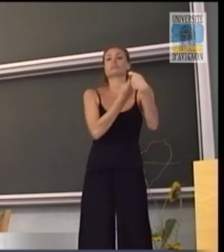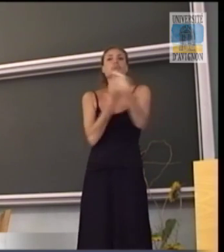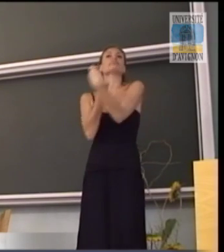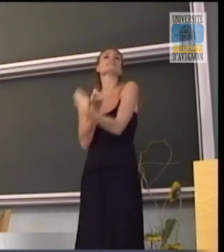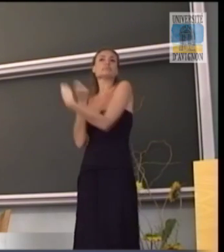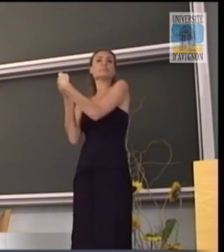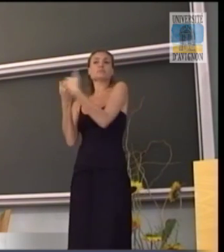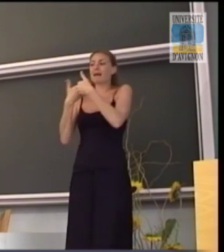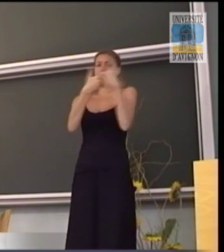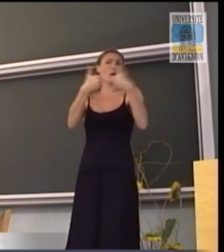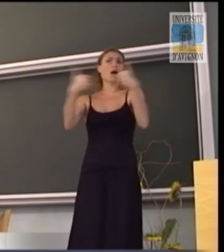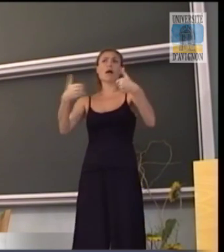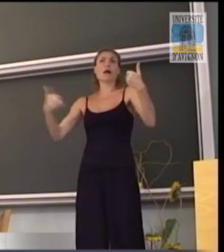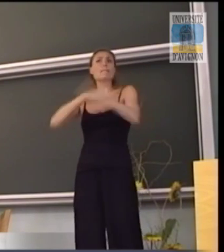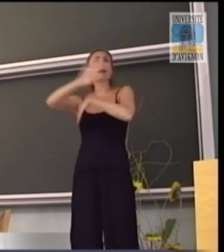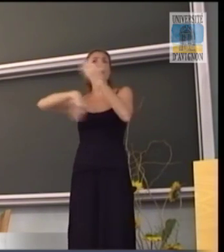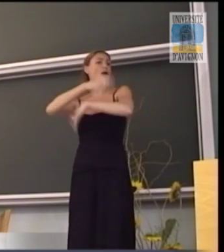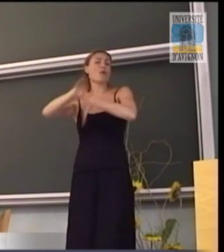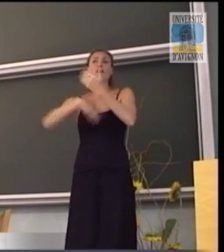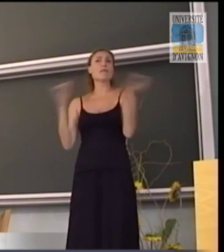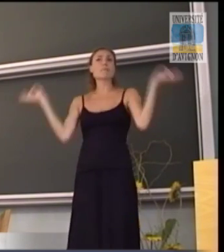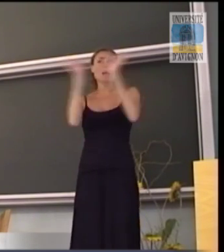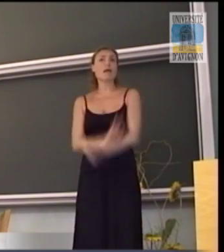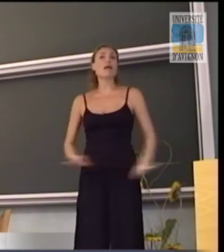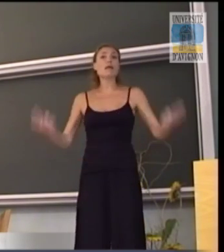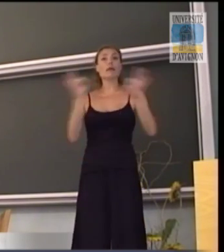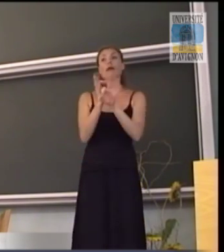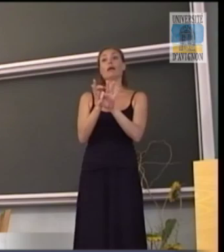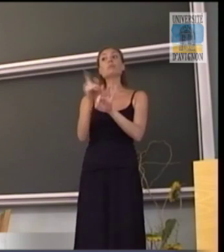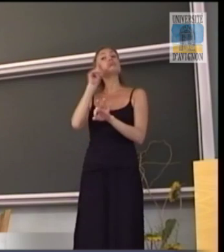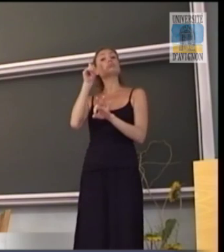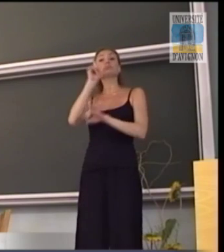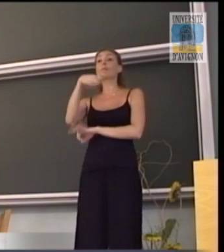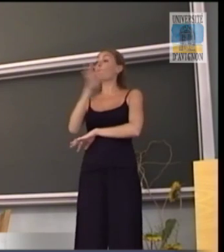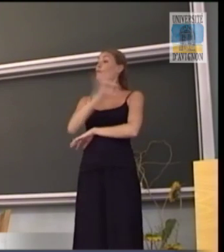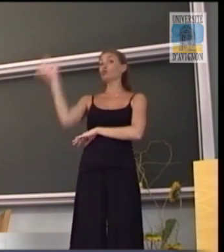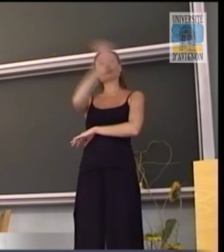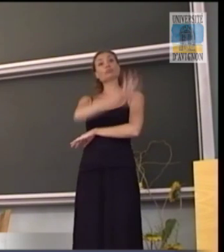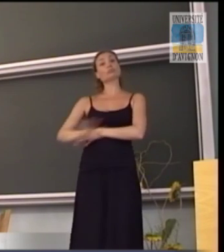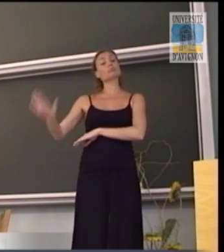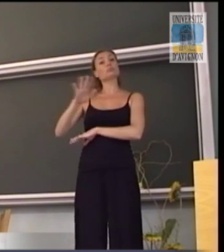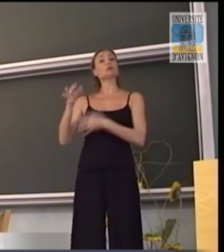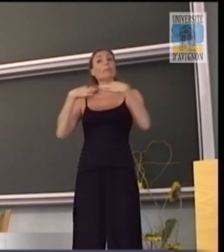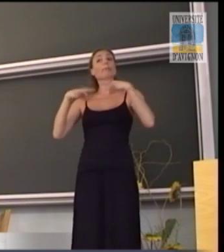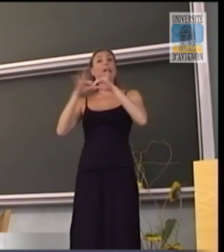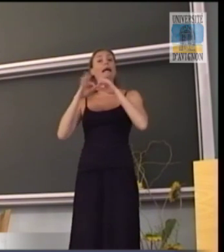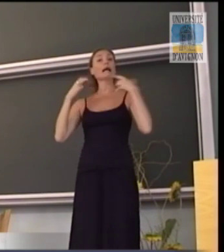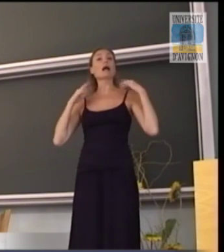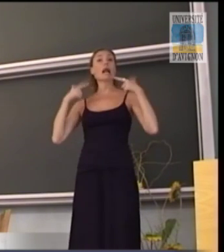en France d'avoir une société laïque qui fait qu'il n'y a pas de communauté puisque chacun est respecté et